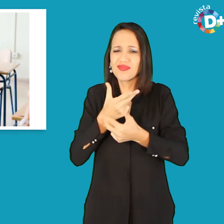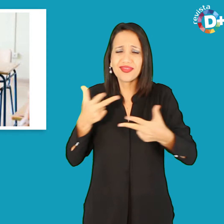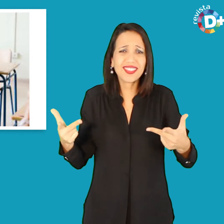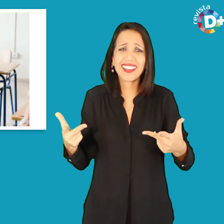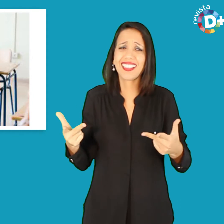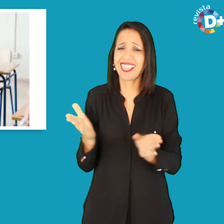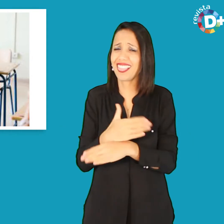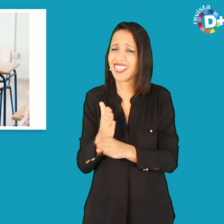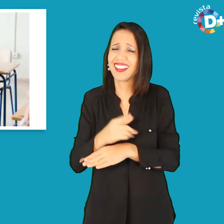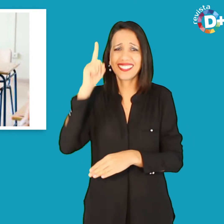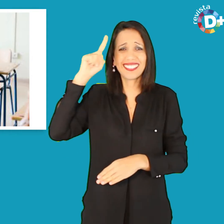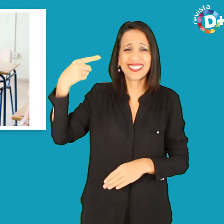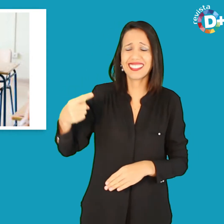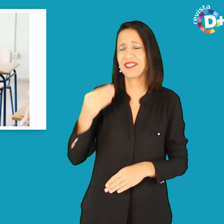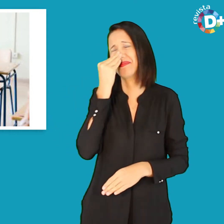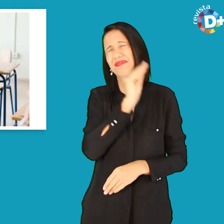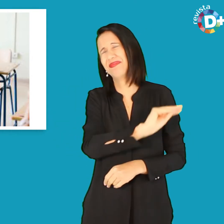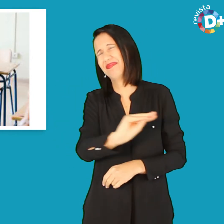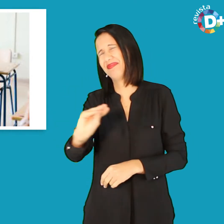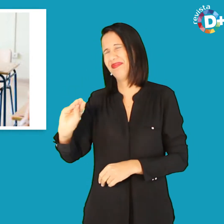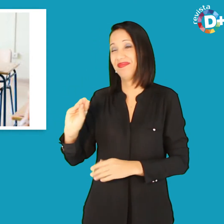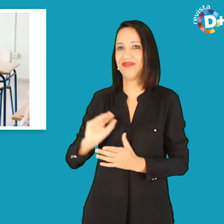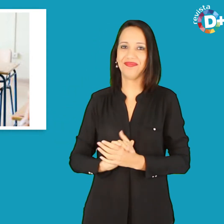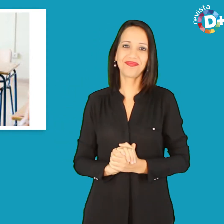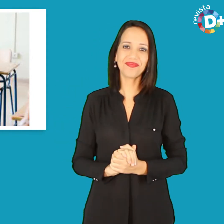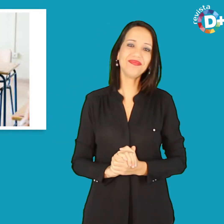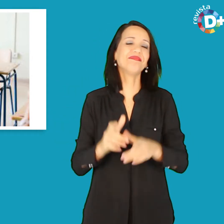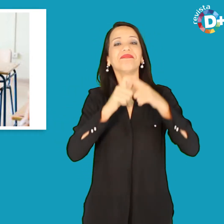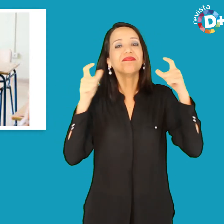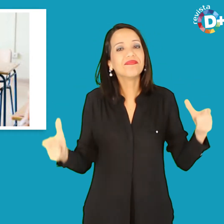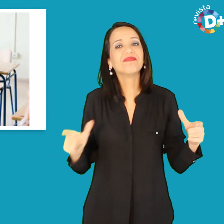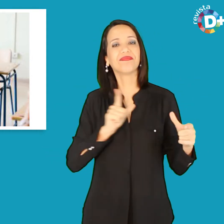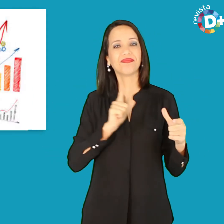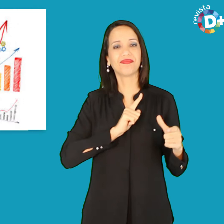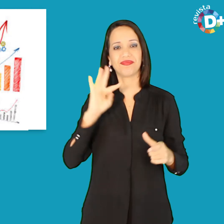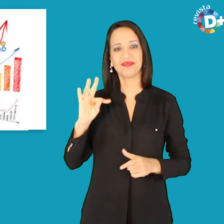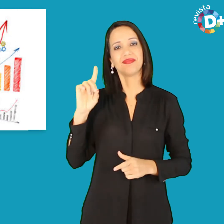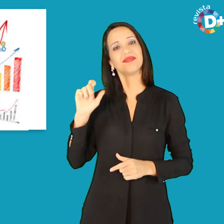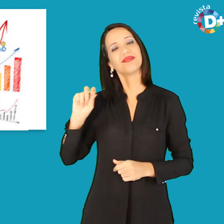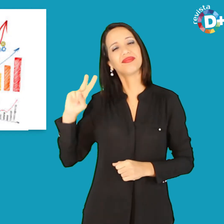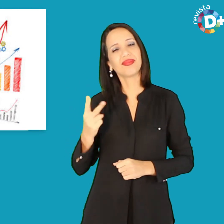eu deixo de dar muita atenção. Como na maioria dos casos, o TDAH atrapalha a correria de